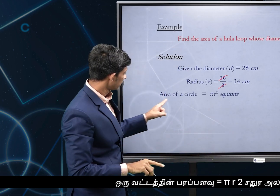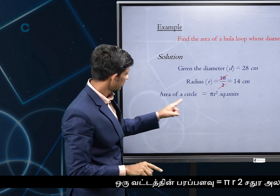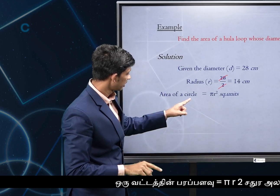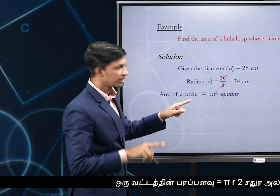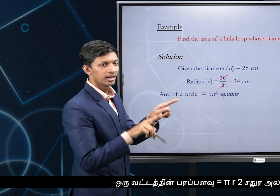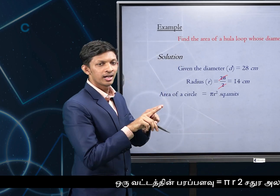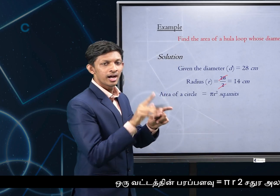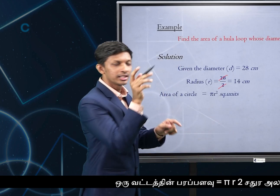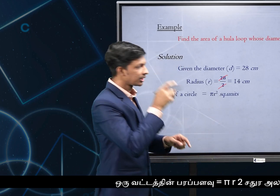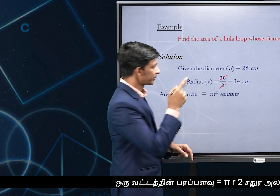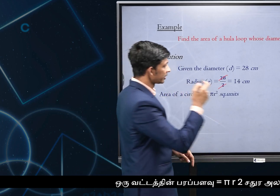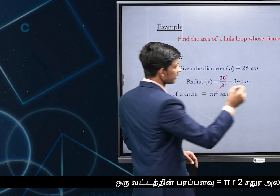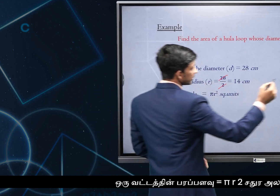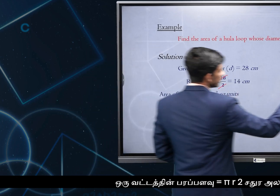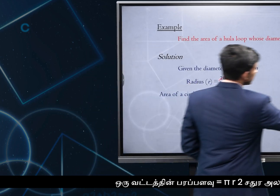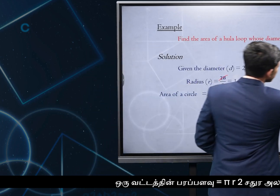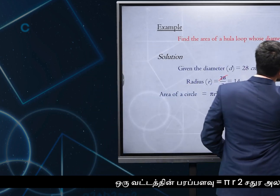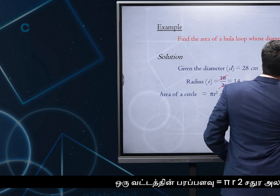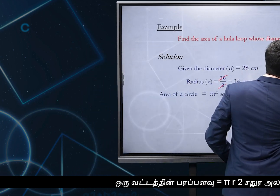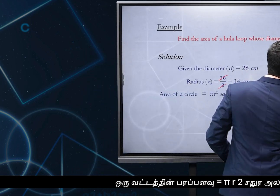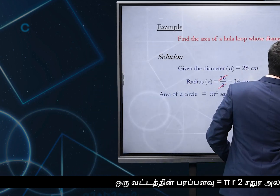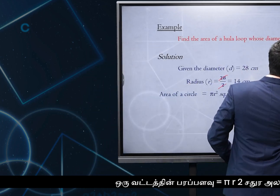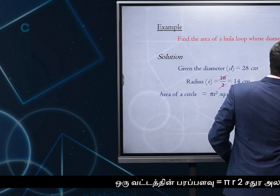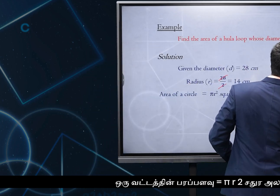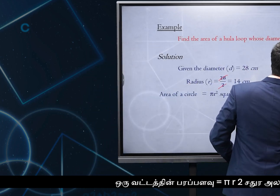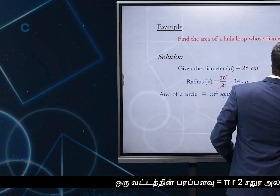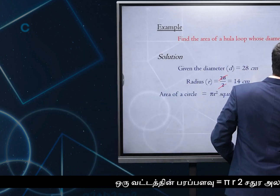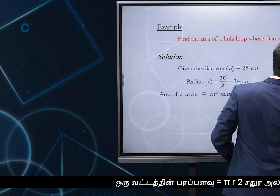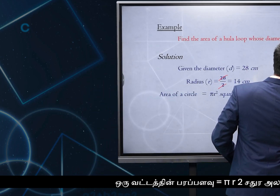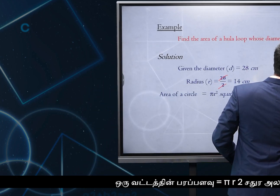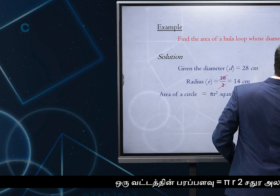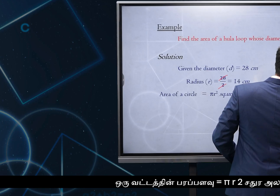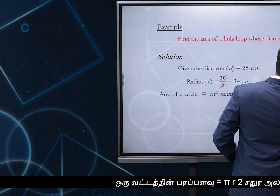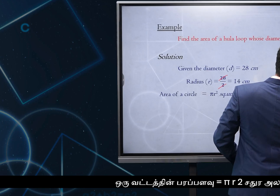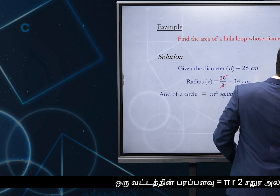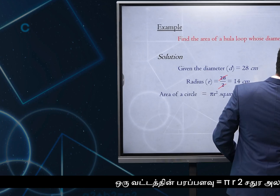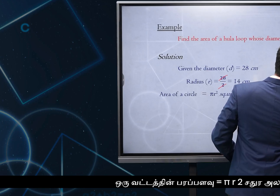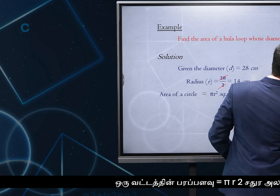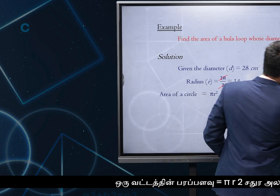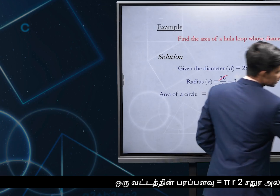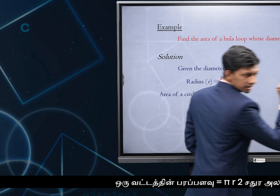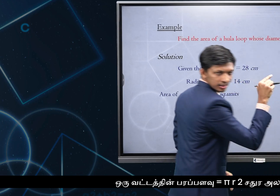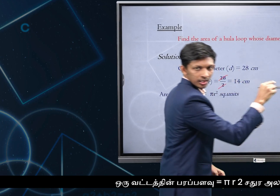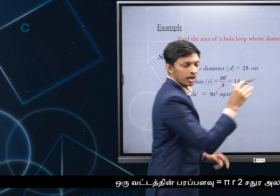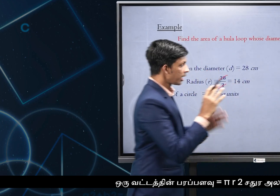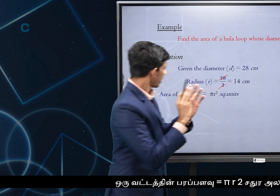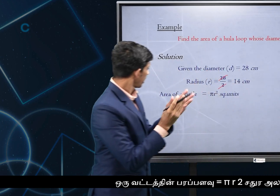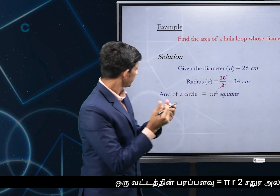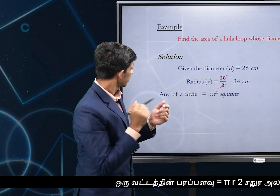ஒரு வட்டத்தின் பரப்பளவு ஈடு பை ஆர் மேலிலக்கு 2 சதுர அலகுகள்.